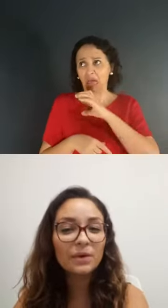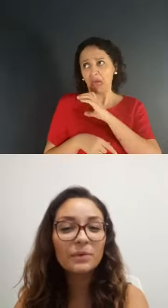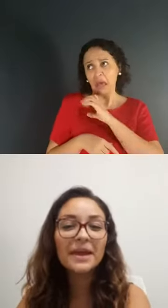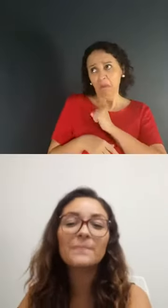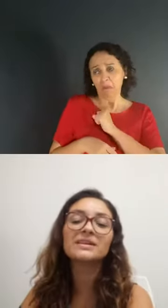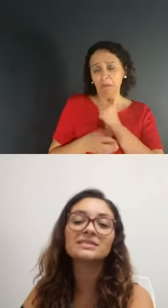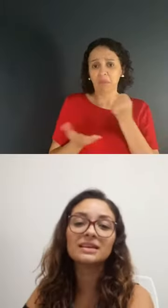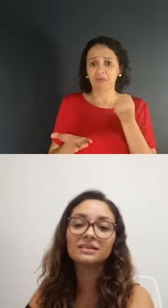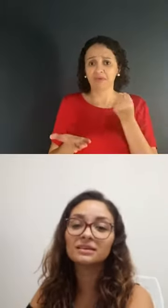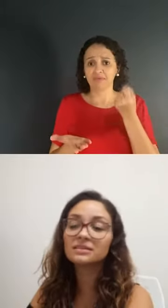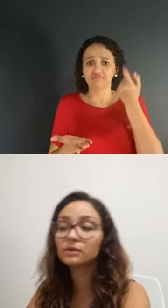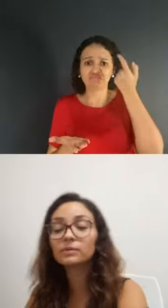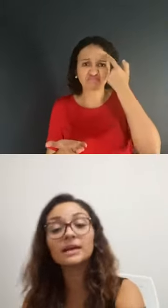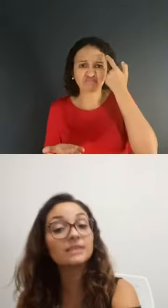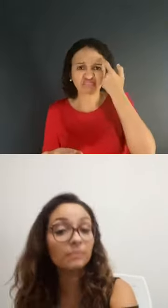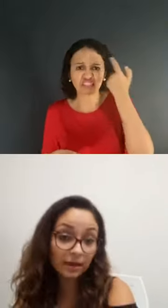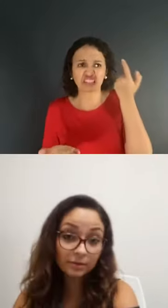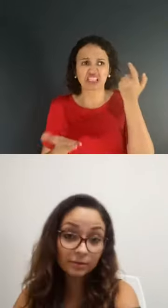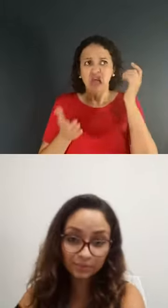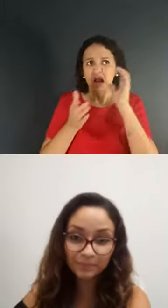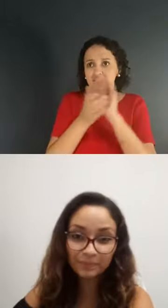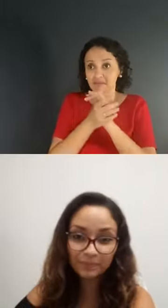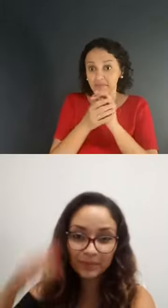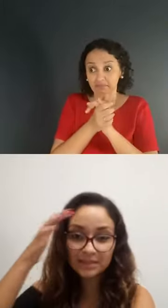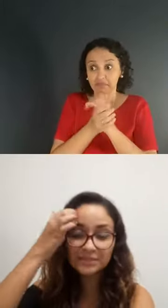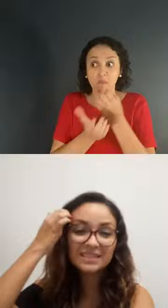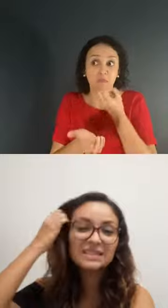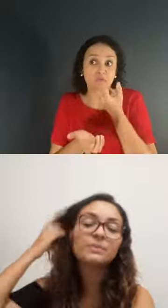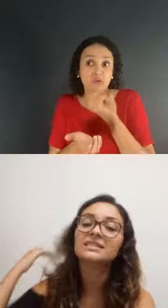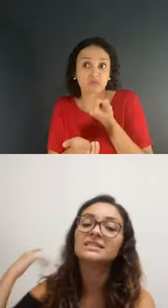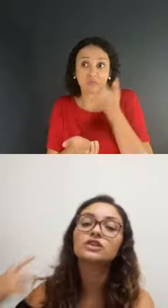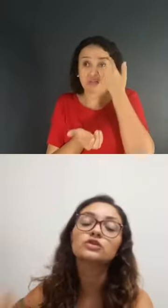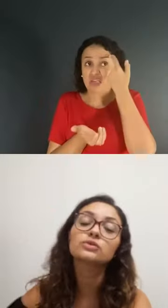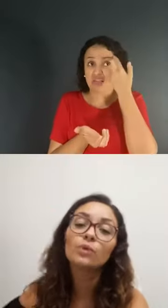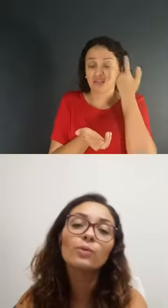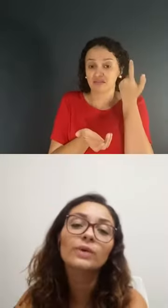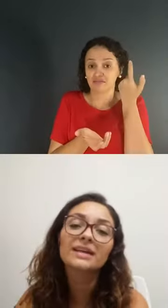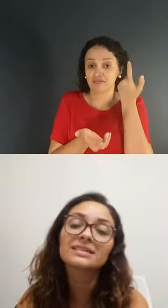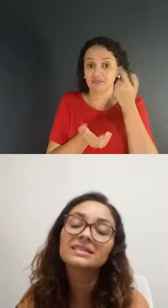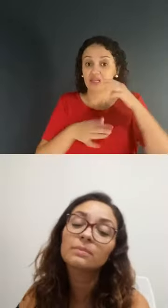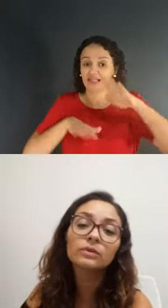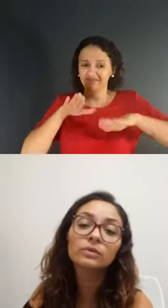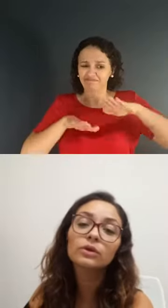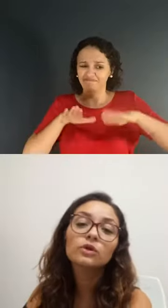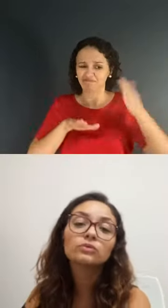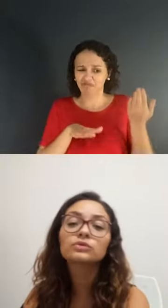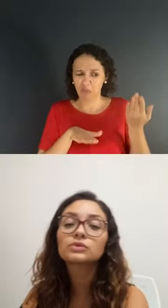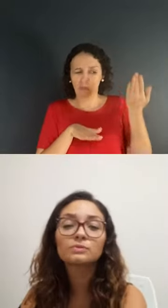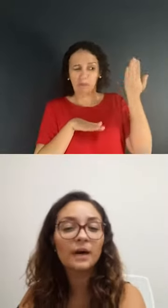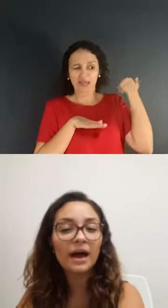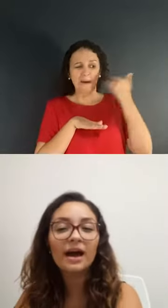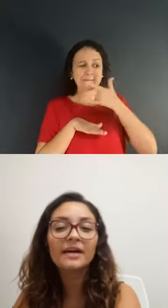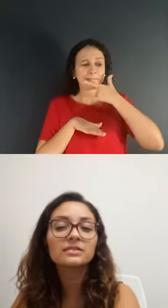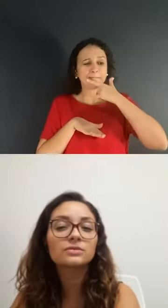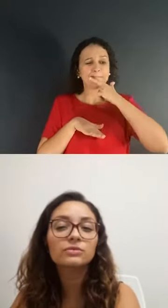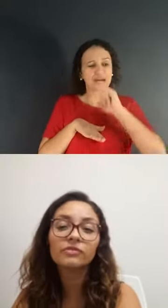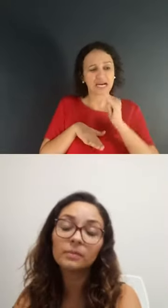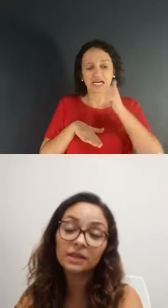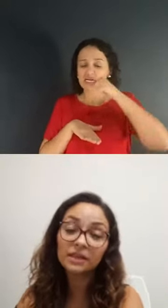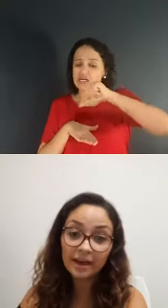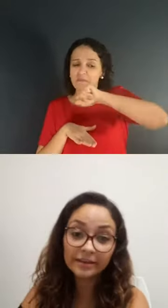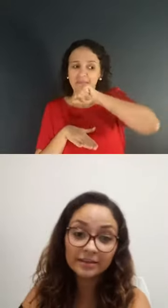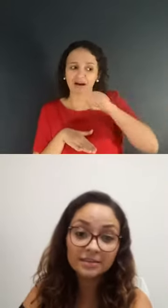aquilo ali é o que representa ser um casamento. Às vezes presenciou um casamento dos pais